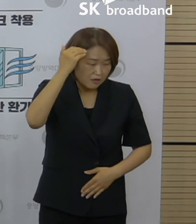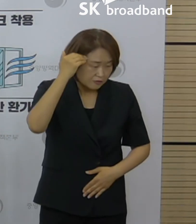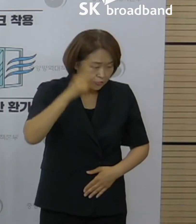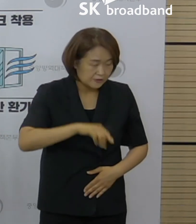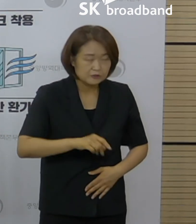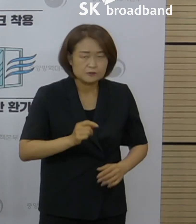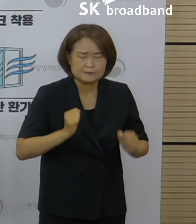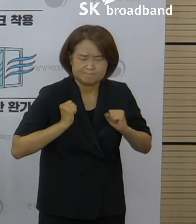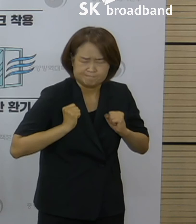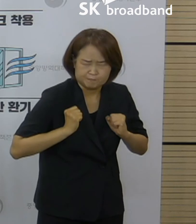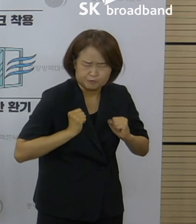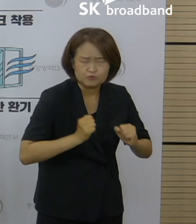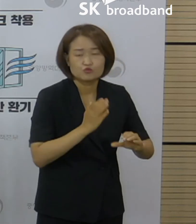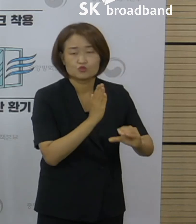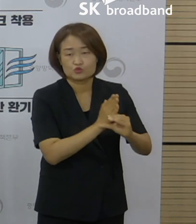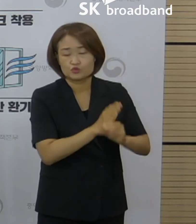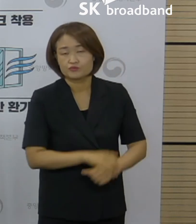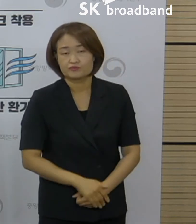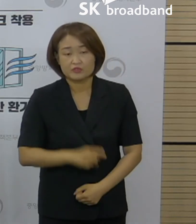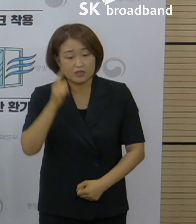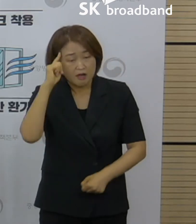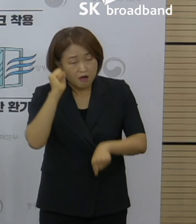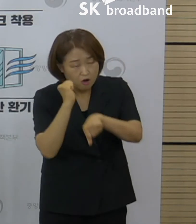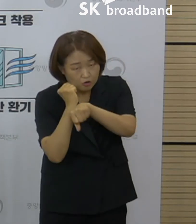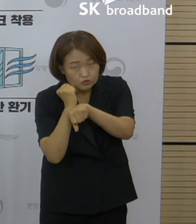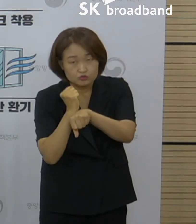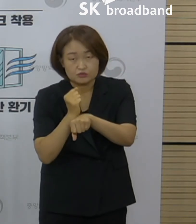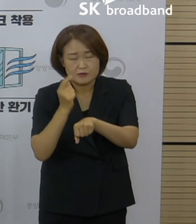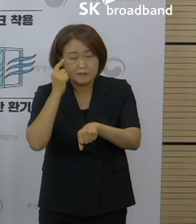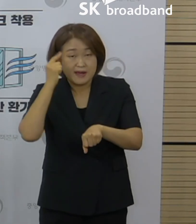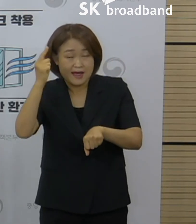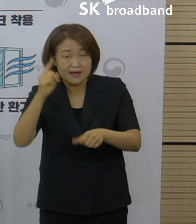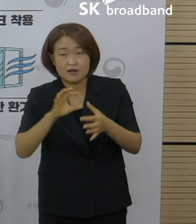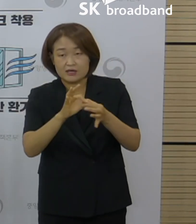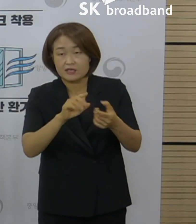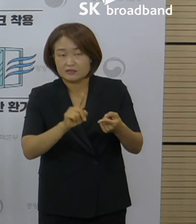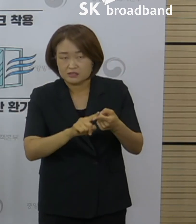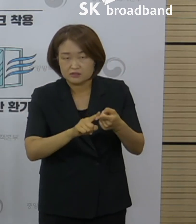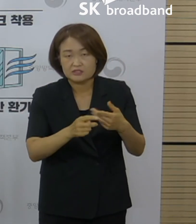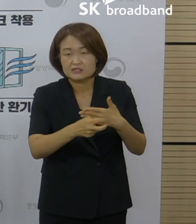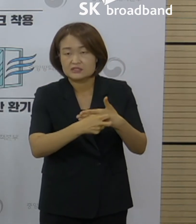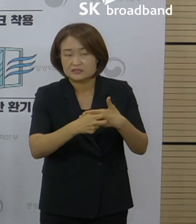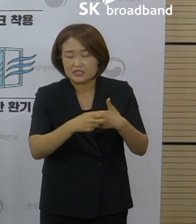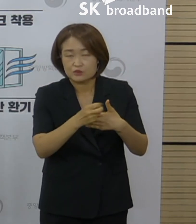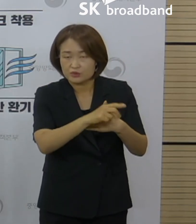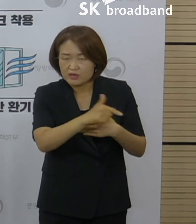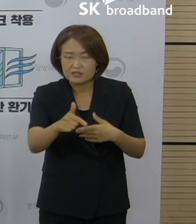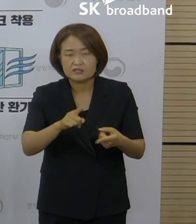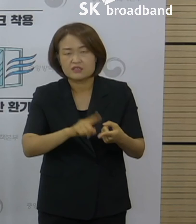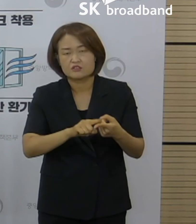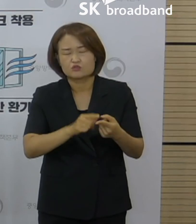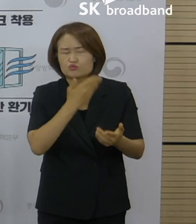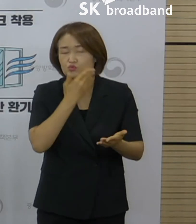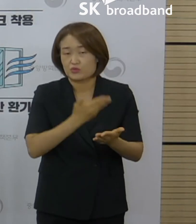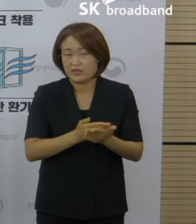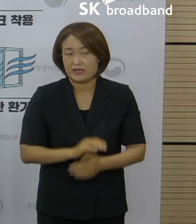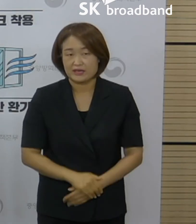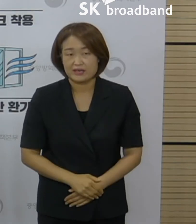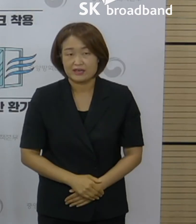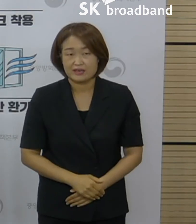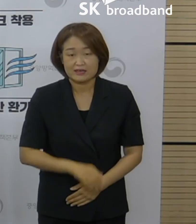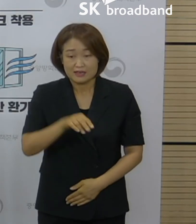있습니다. 그 밖에도 연구 개발에서는 진단 분야도 매우 중요합니다. 기존의 핵산 증폭 검사 플랫폼